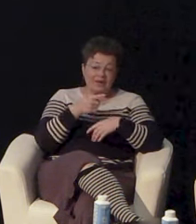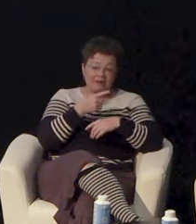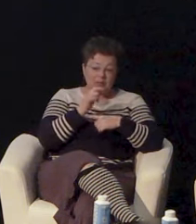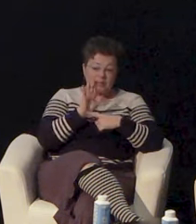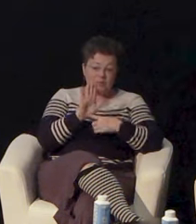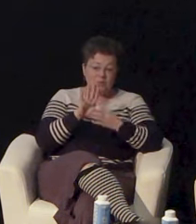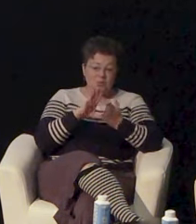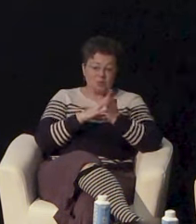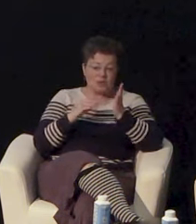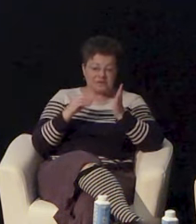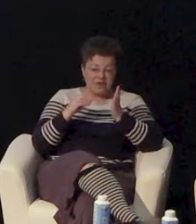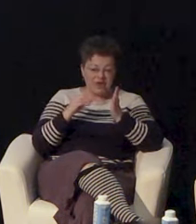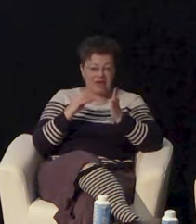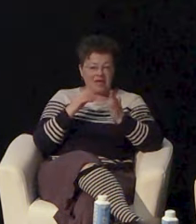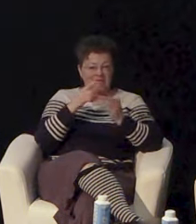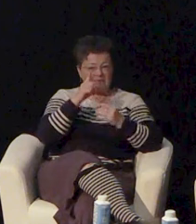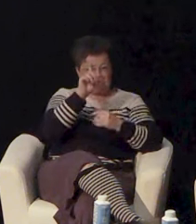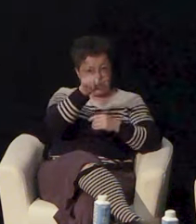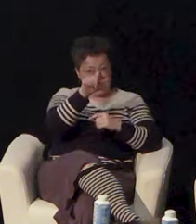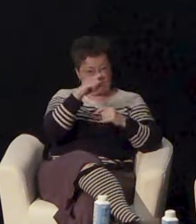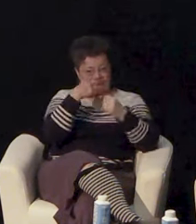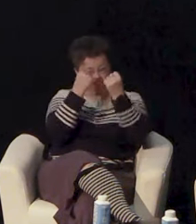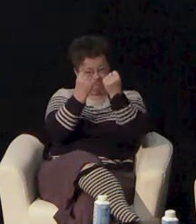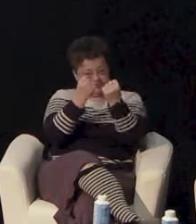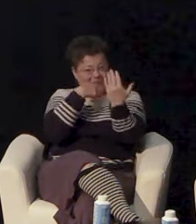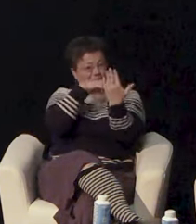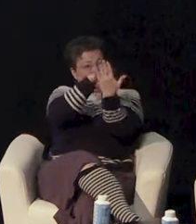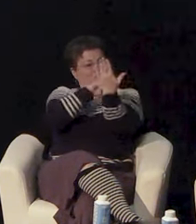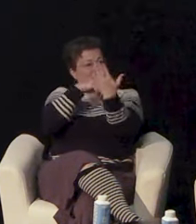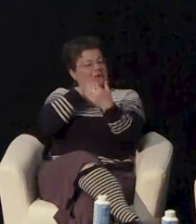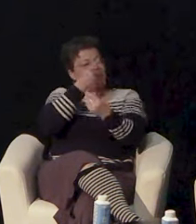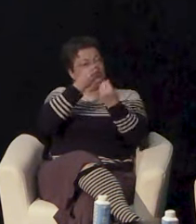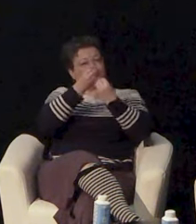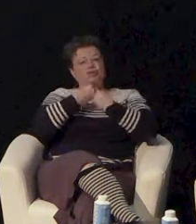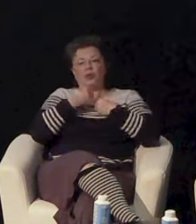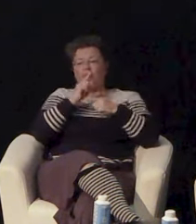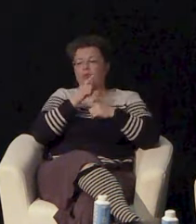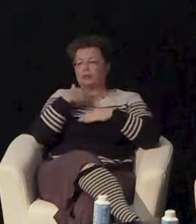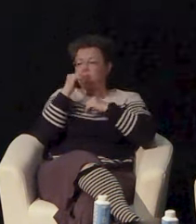Juliette, vous voulez ajouter quelque chose ? Par rapport au modèle,